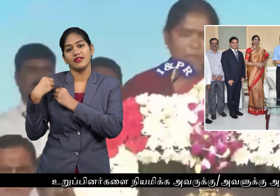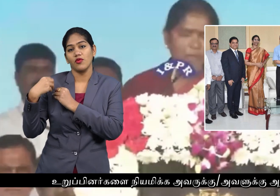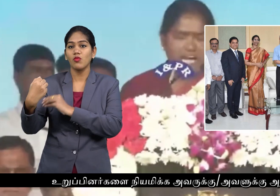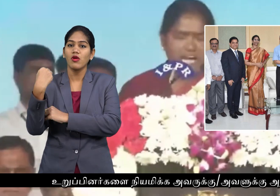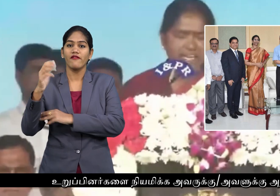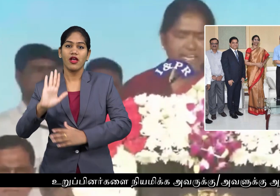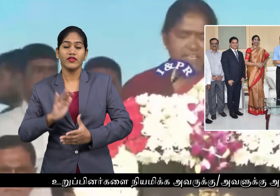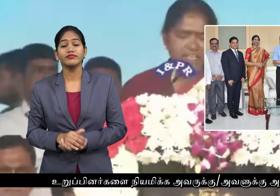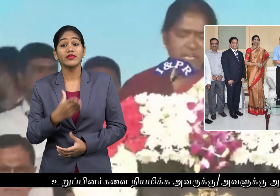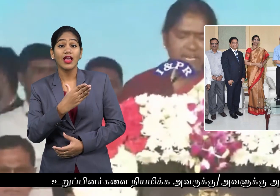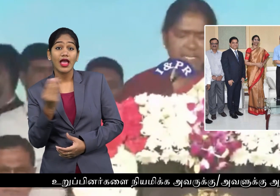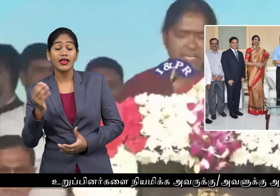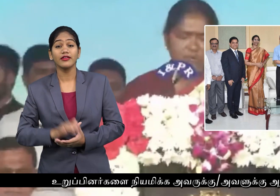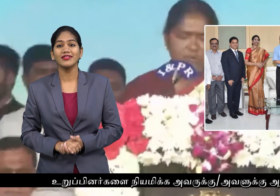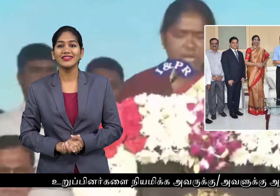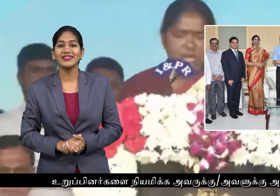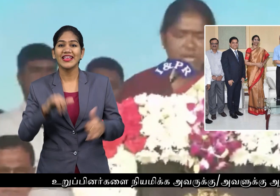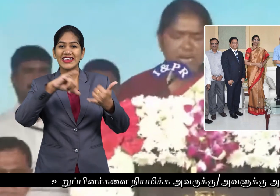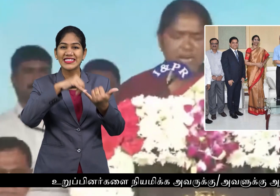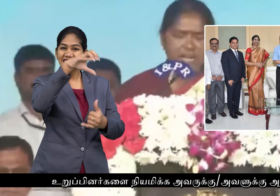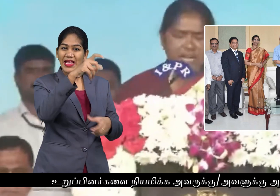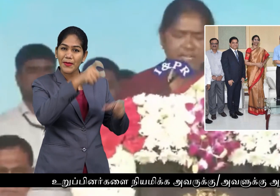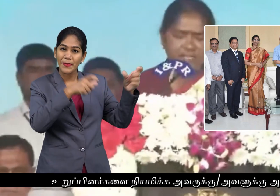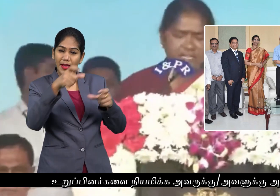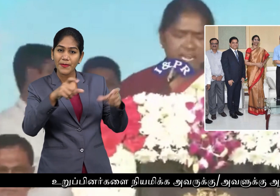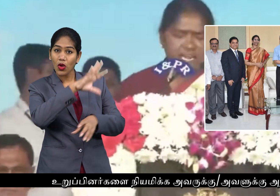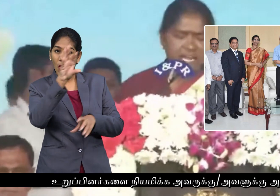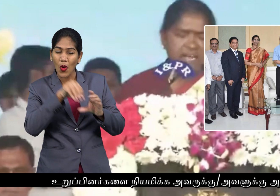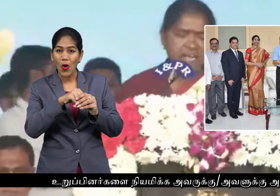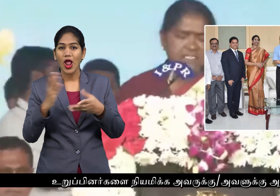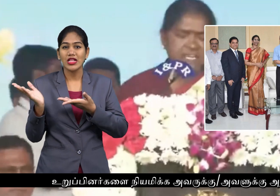அவருக்கு அல்லது அவளுக்கு அதிகாரம் உள்ளது.